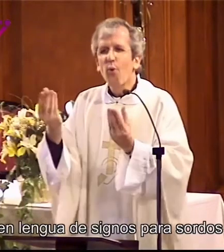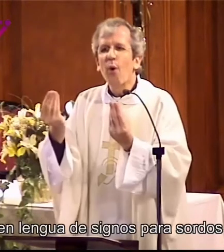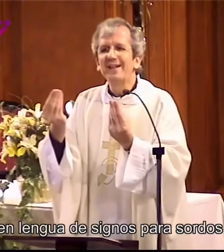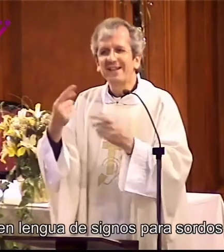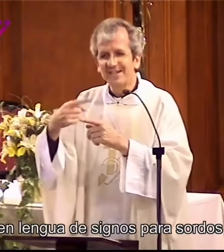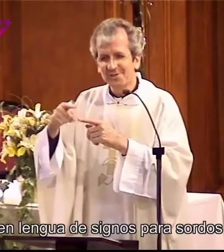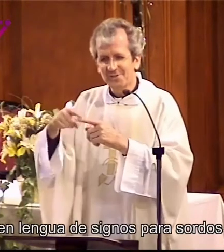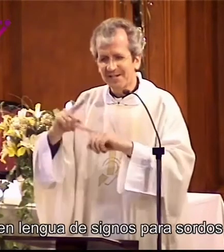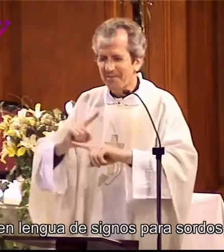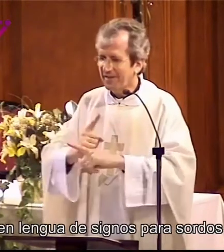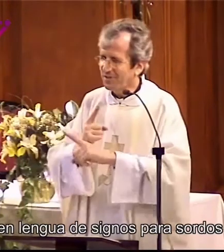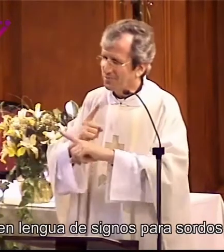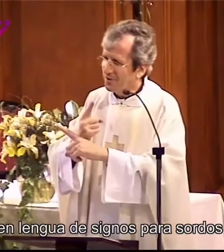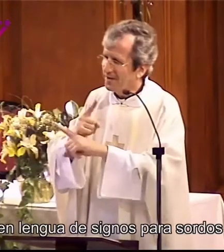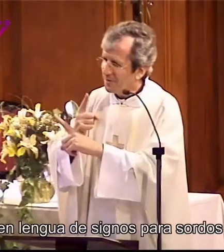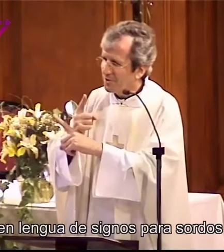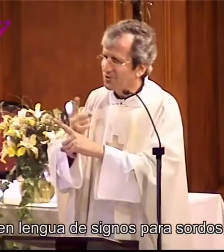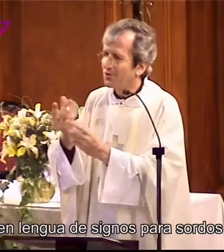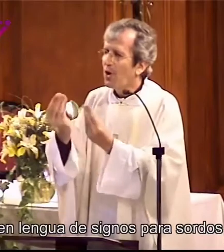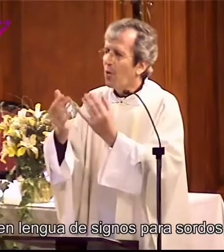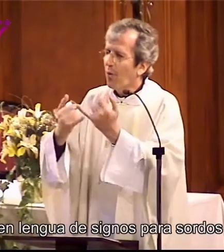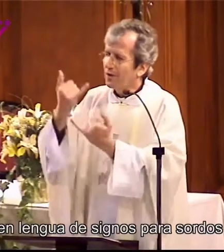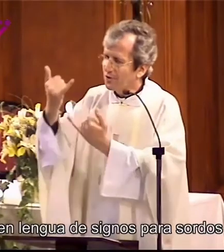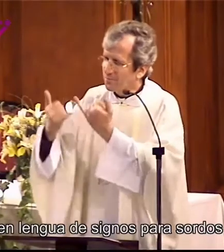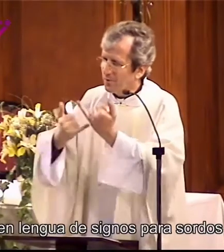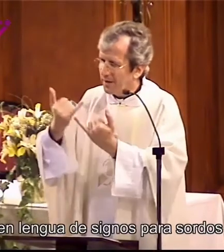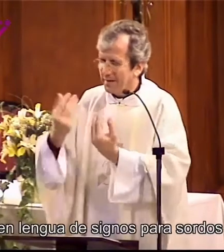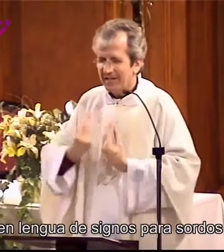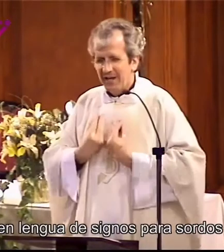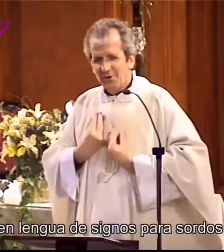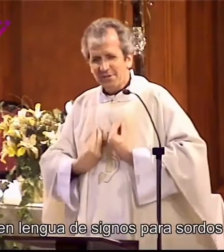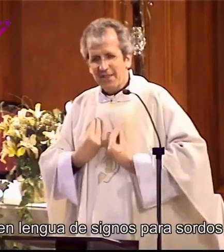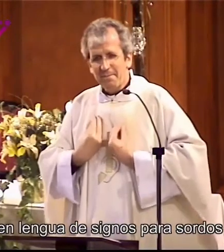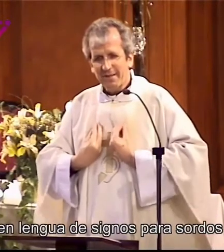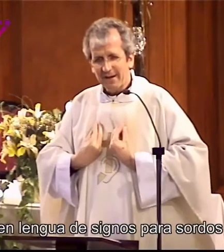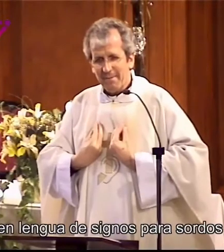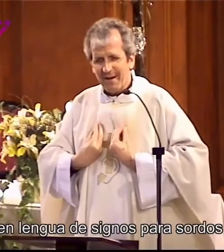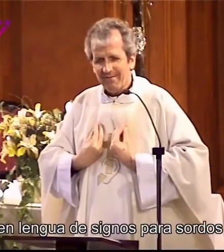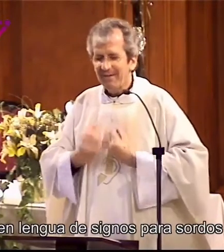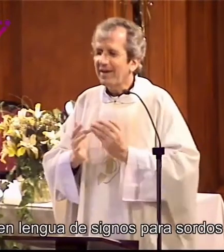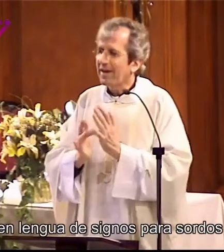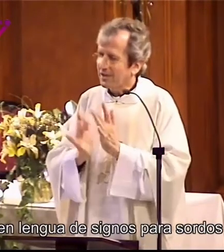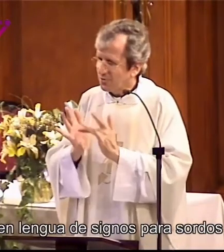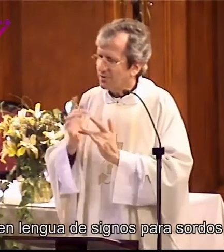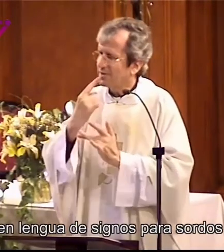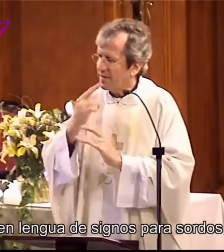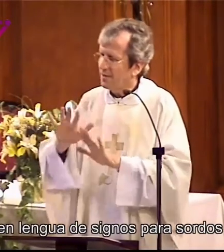Cuántas cosas a veces nos ponen nerviosos, cuántos problemas nos hacen perder la paz y Jesús nos está diciendo